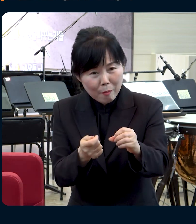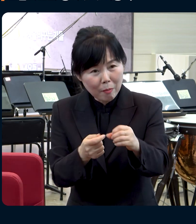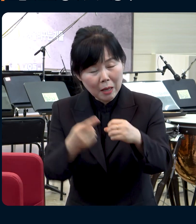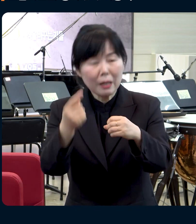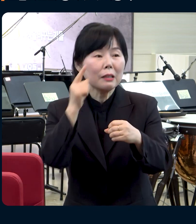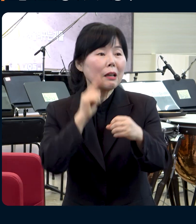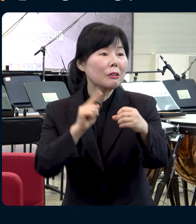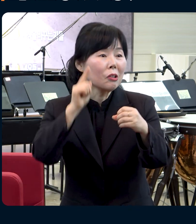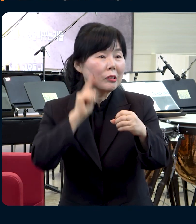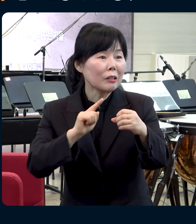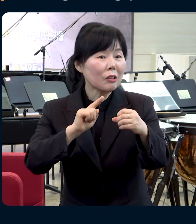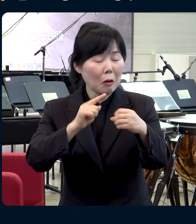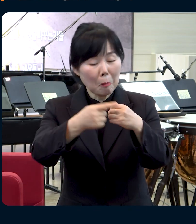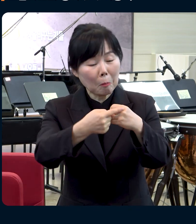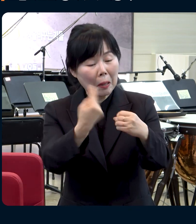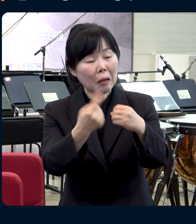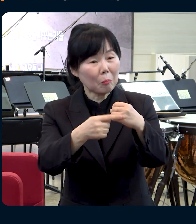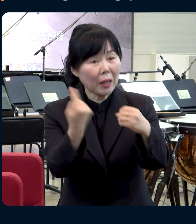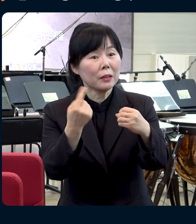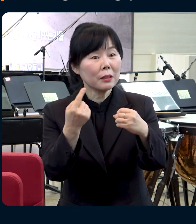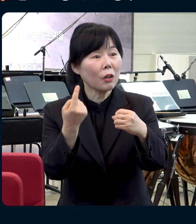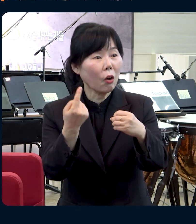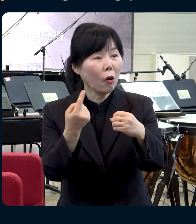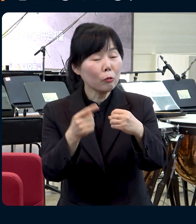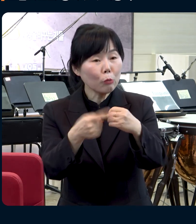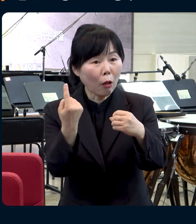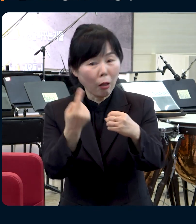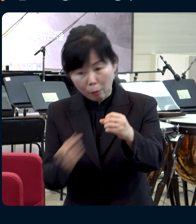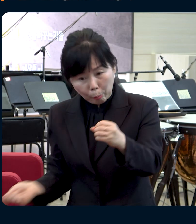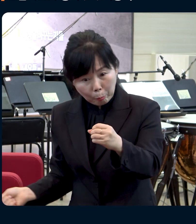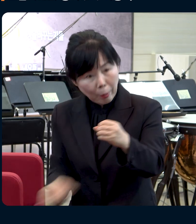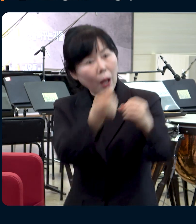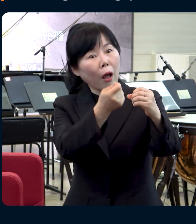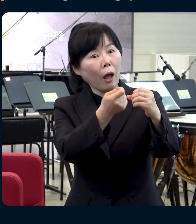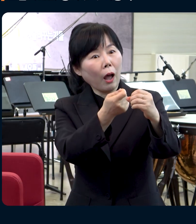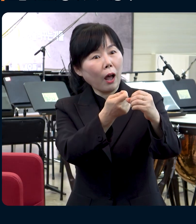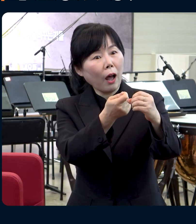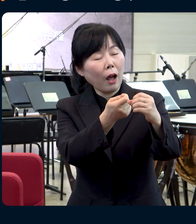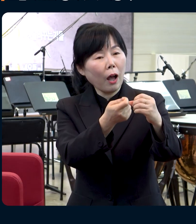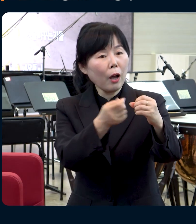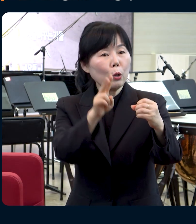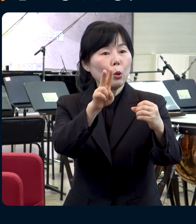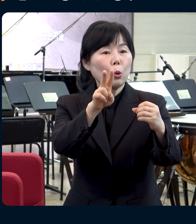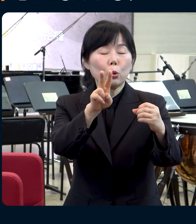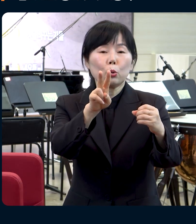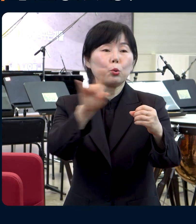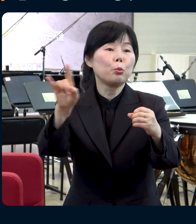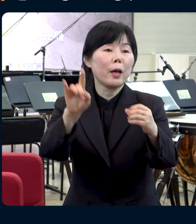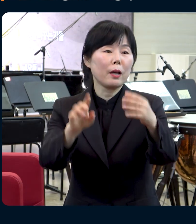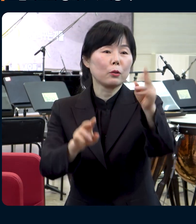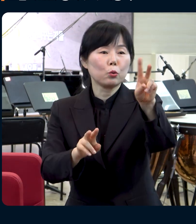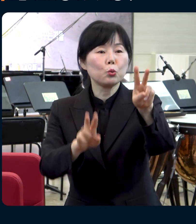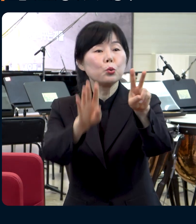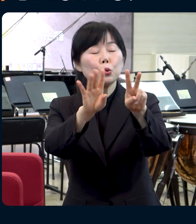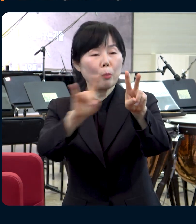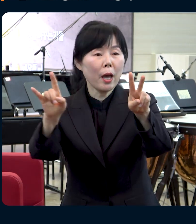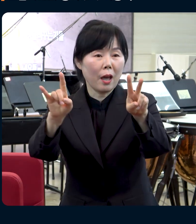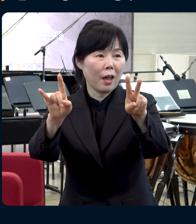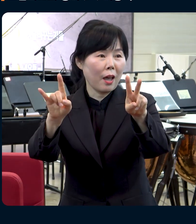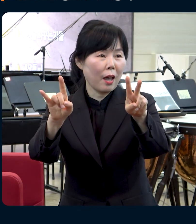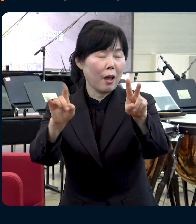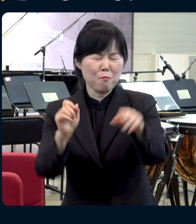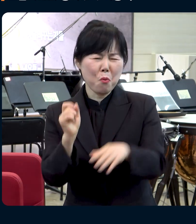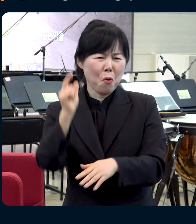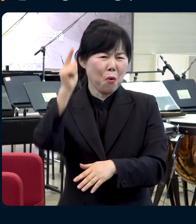수가 없으니까 계속 썼는데 나중에 보니까 이걸 딱 때리니까 이게 거의 2배 정도 나가요. 왜냐? 공기 저항을